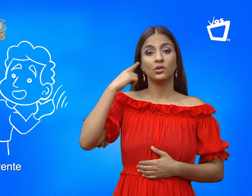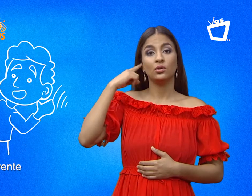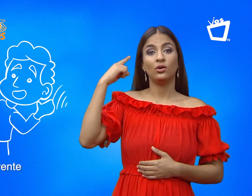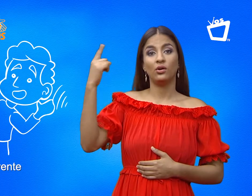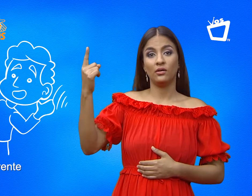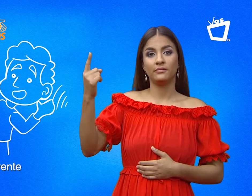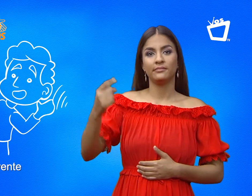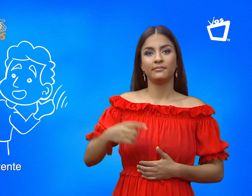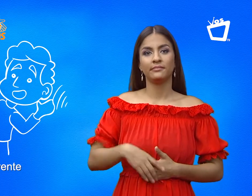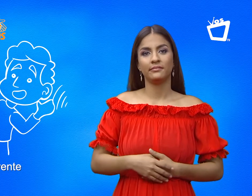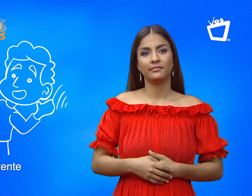oyente